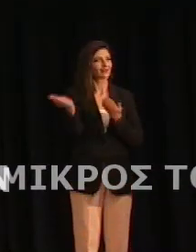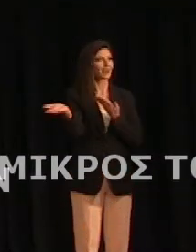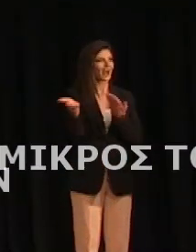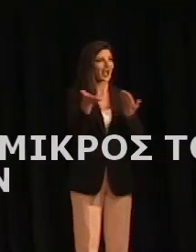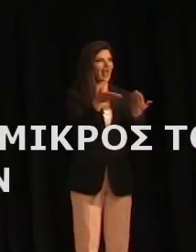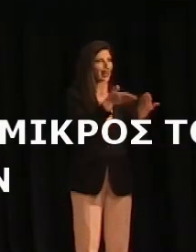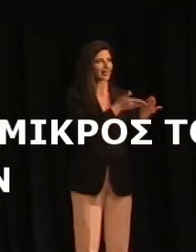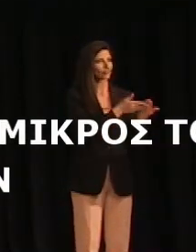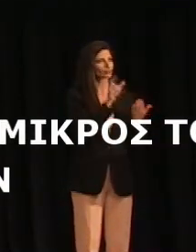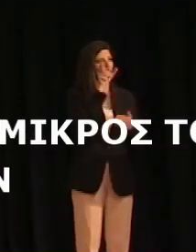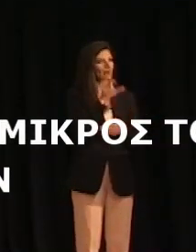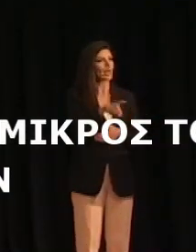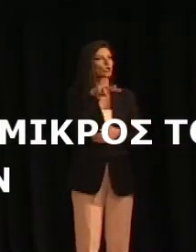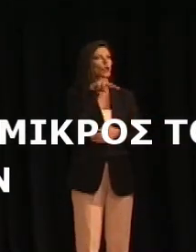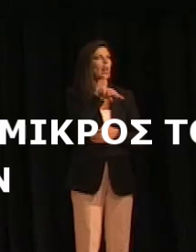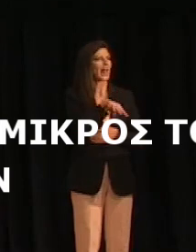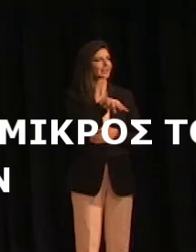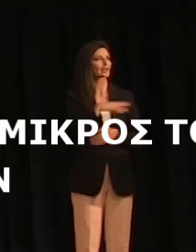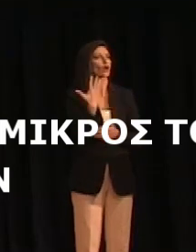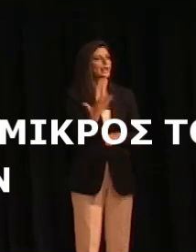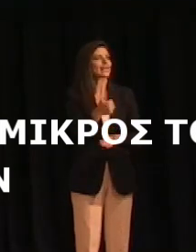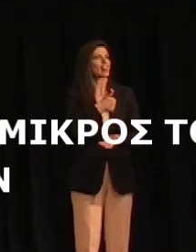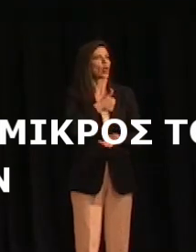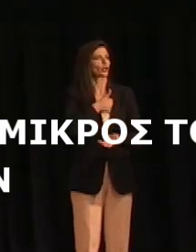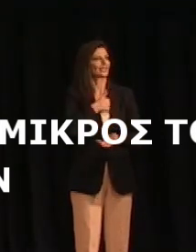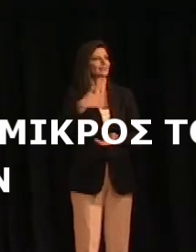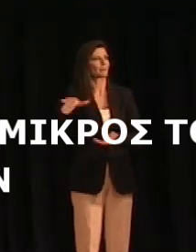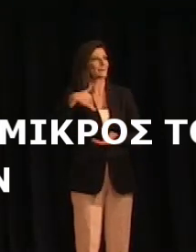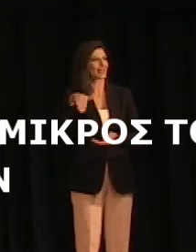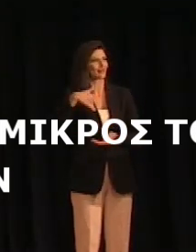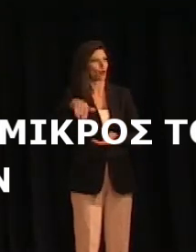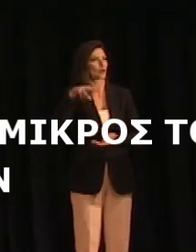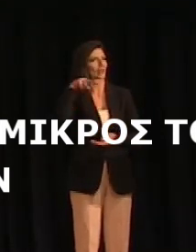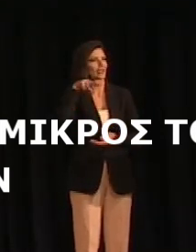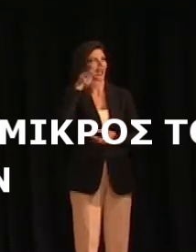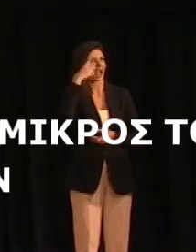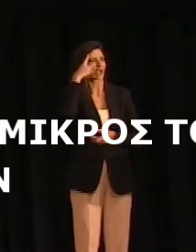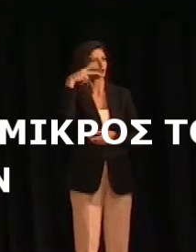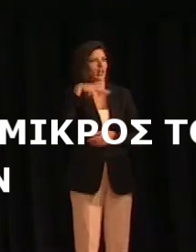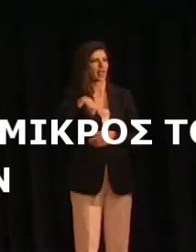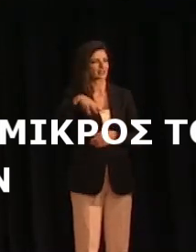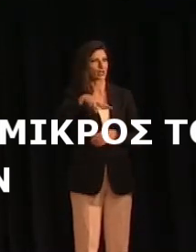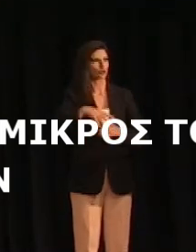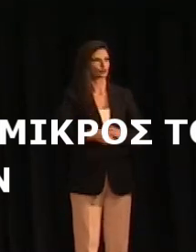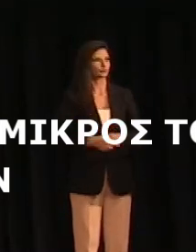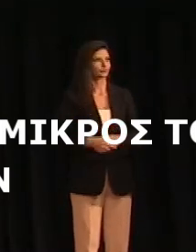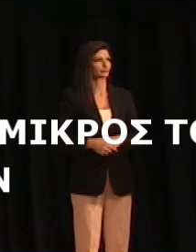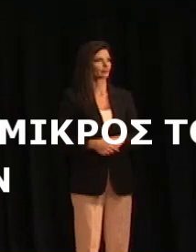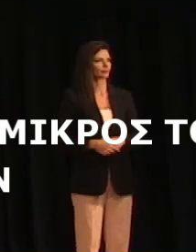επιστάτη του περιφολιού του Αγίου Λαζάρου για ένα σύντομο καλωσόρισμα. Φίλε Λάζαρε, παρακαλώ.